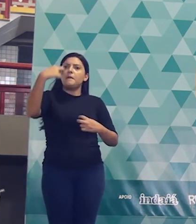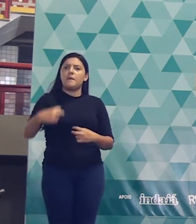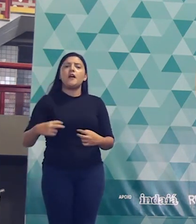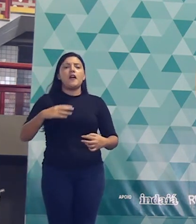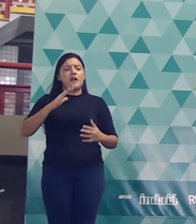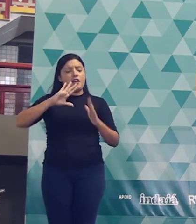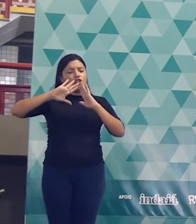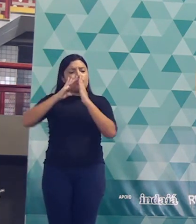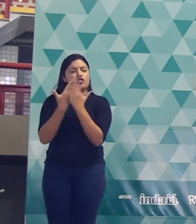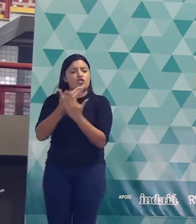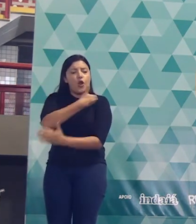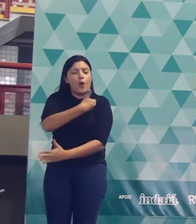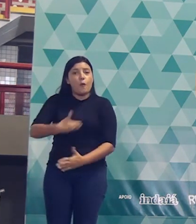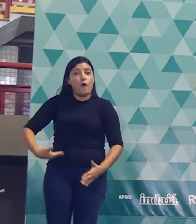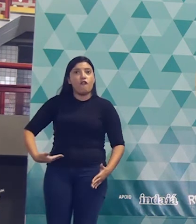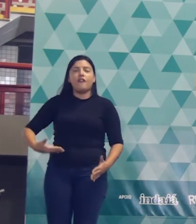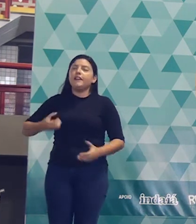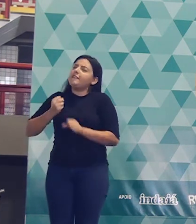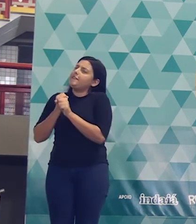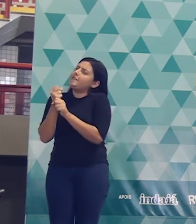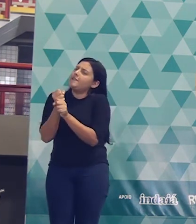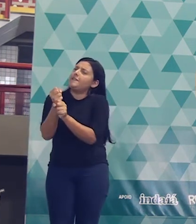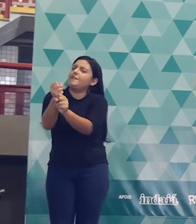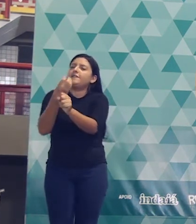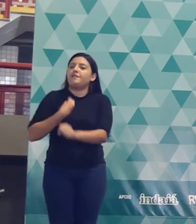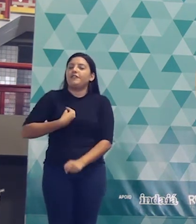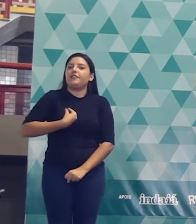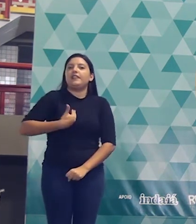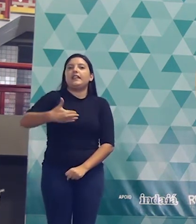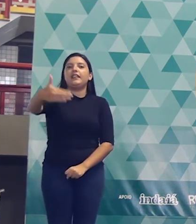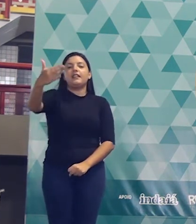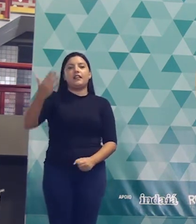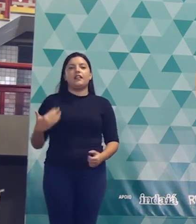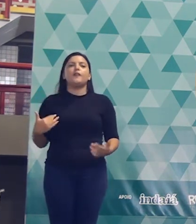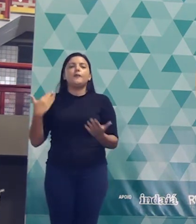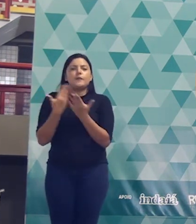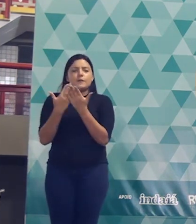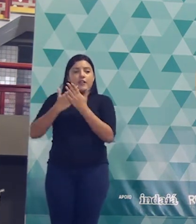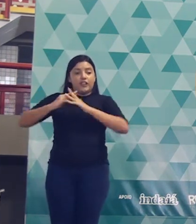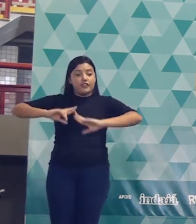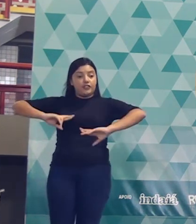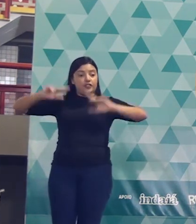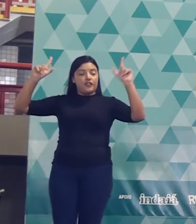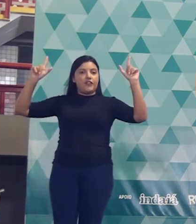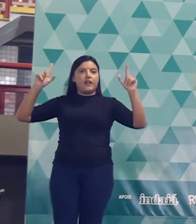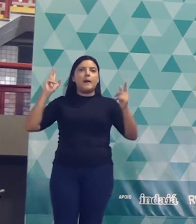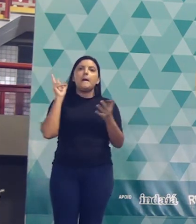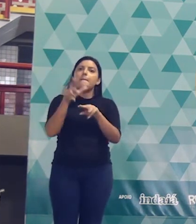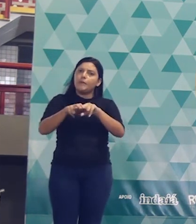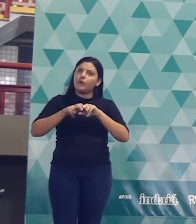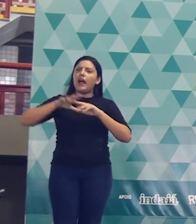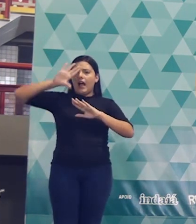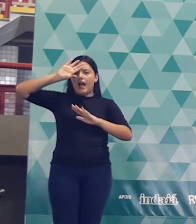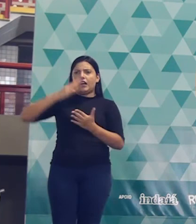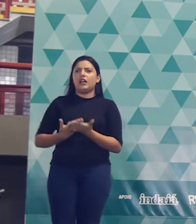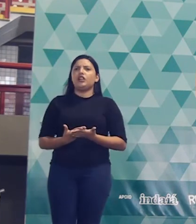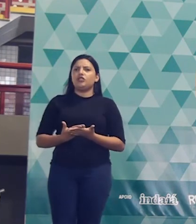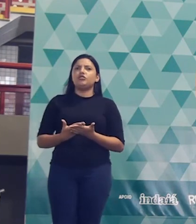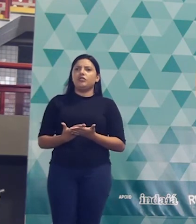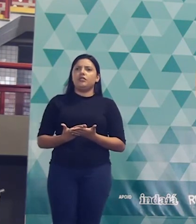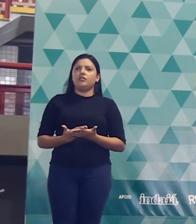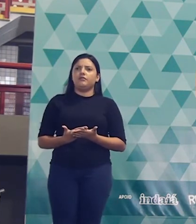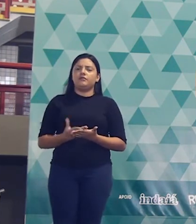escola pública a vida toda, certo? E vi como estudar faz diferença. Por isso, continue acreditando, viu? Faz